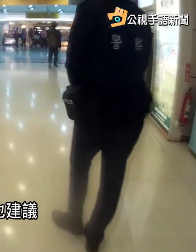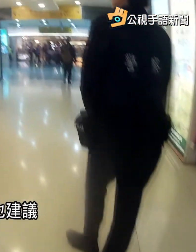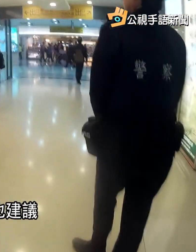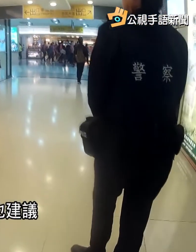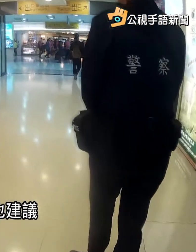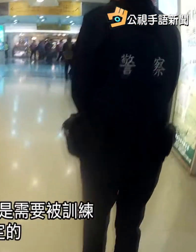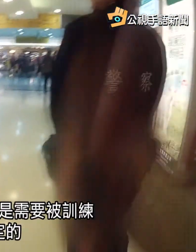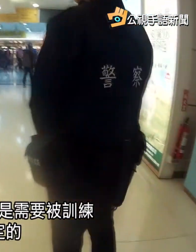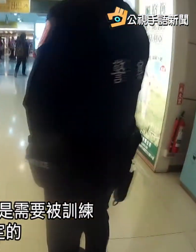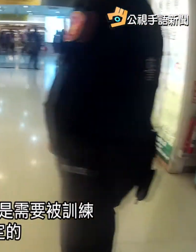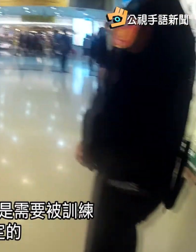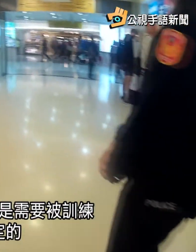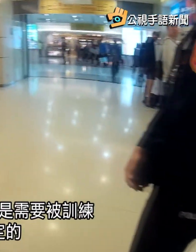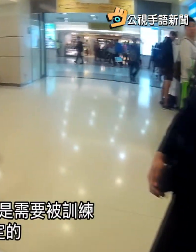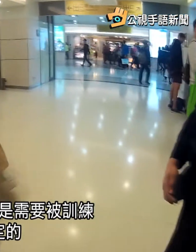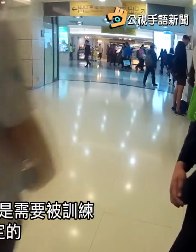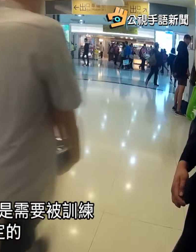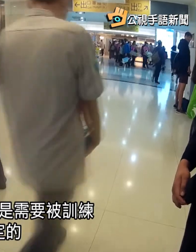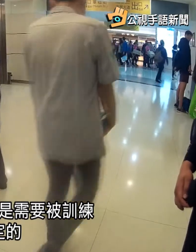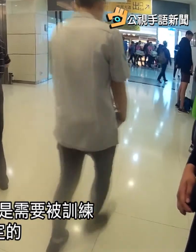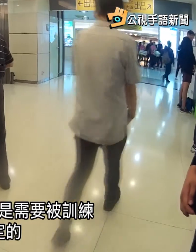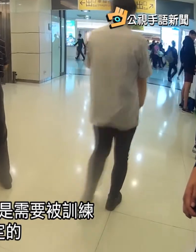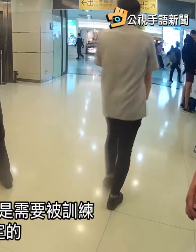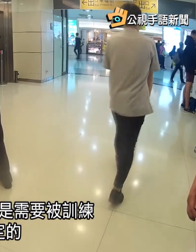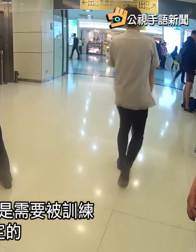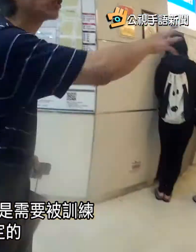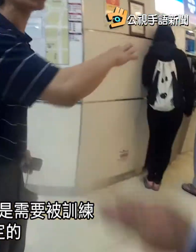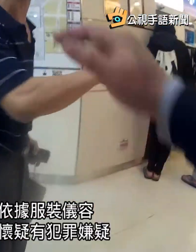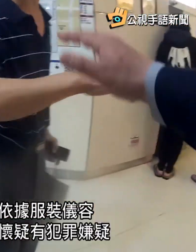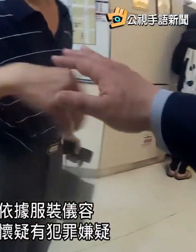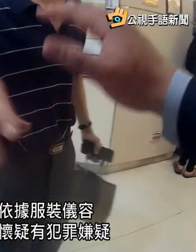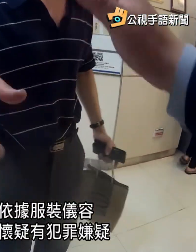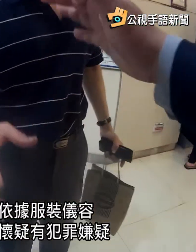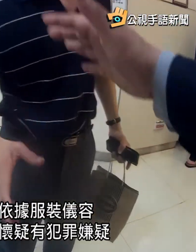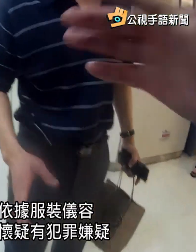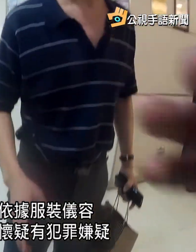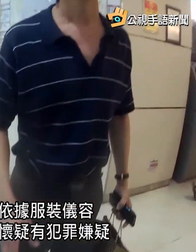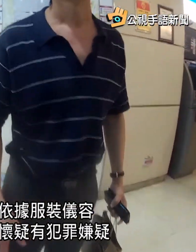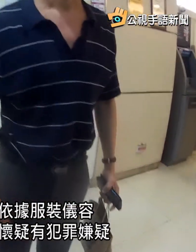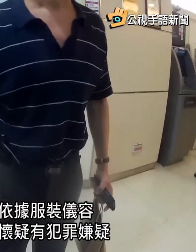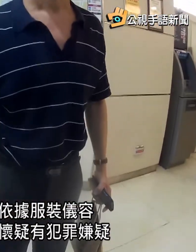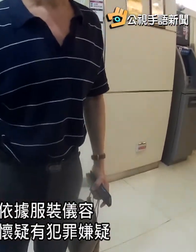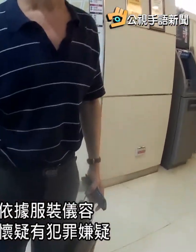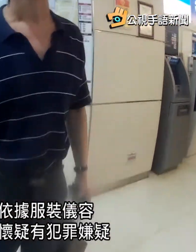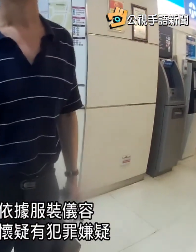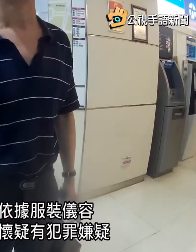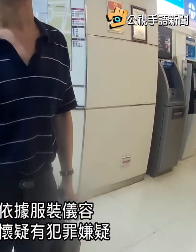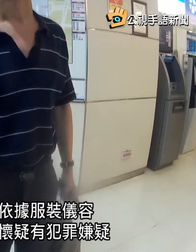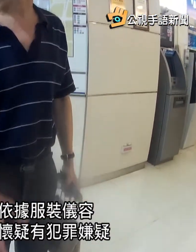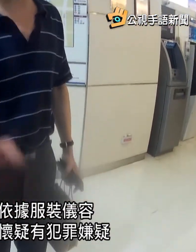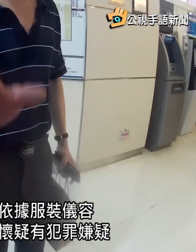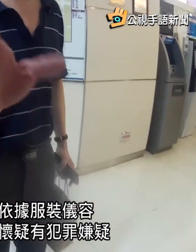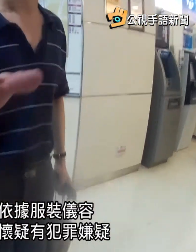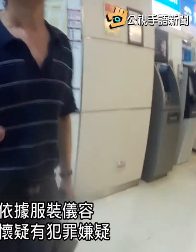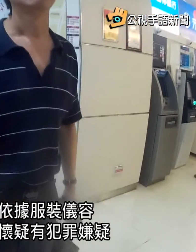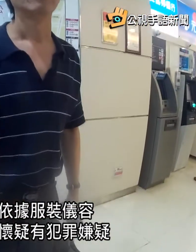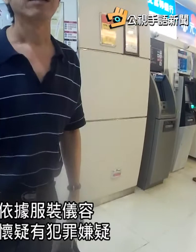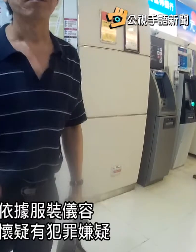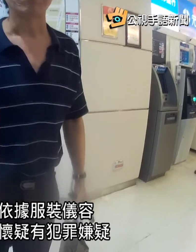临检的实务操作是需要被训练、被界定的。警方临检不能只依据服装仪容或形迹等等理由，就